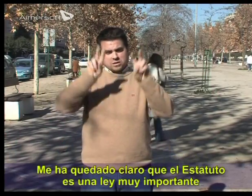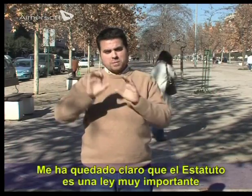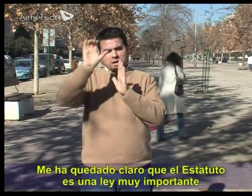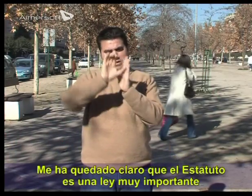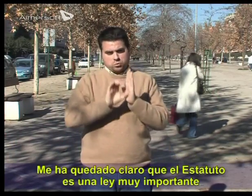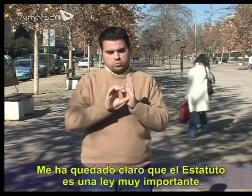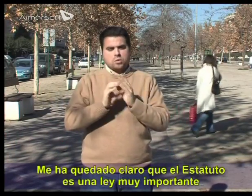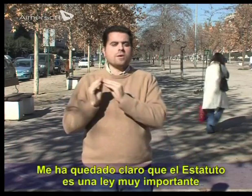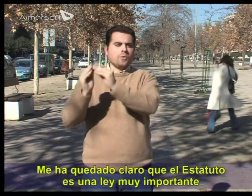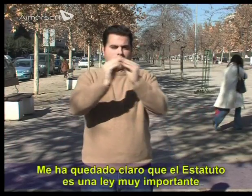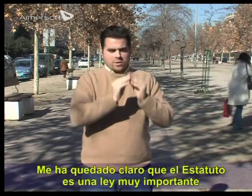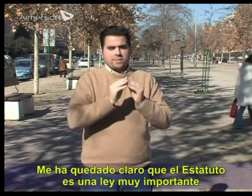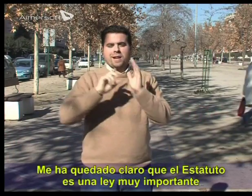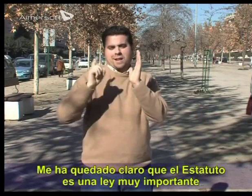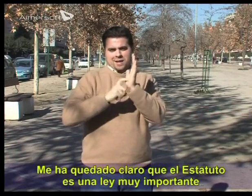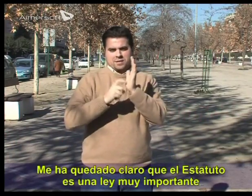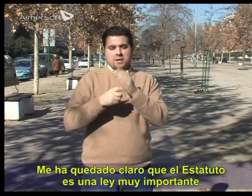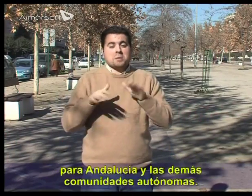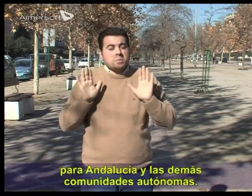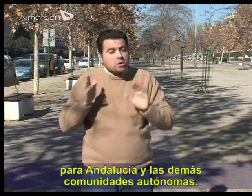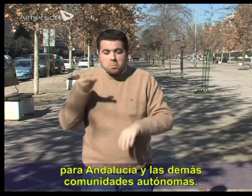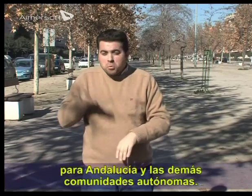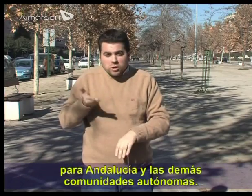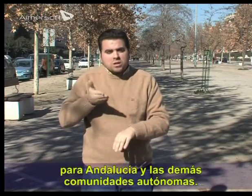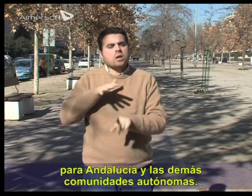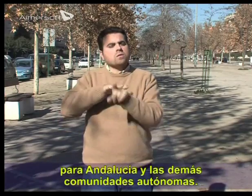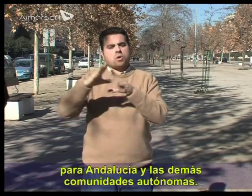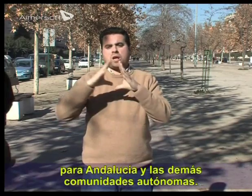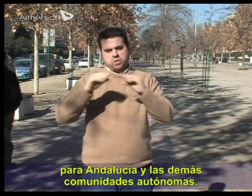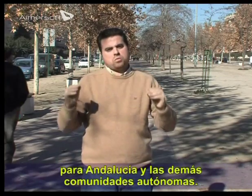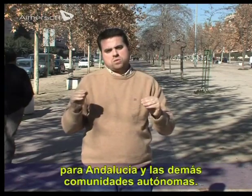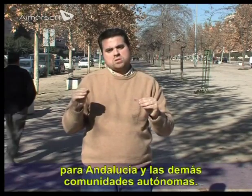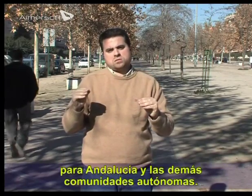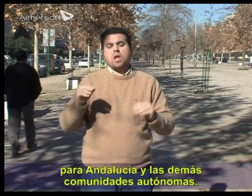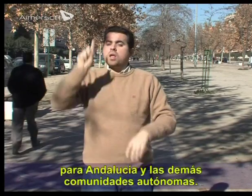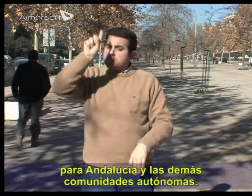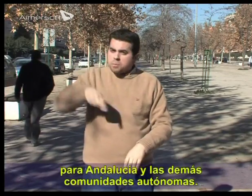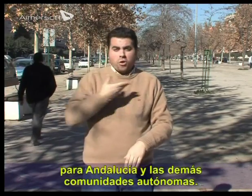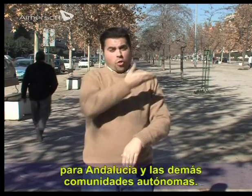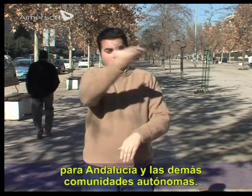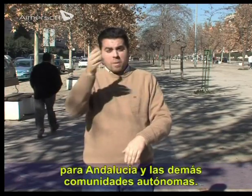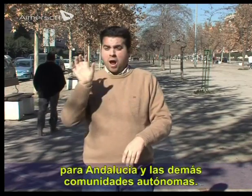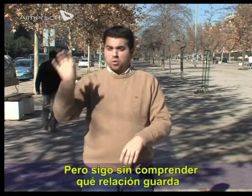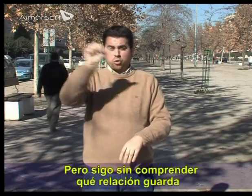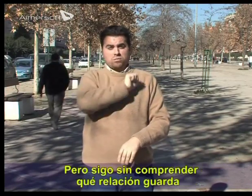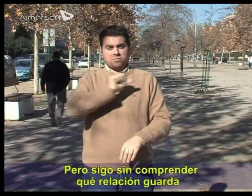Me ha quedado claro que el Estatuto es una ley muy importante para Andalucía y las demás comunidades autónomas.